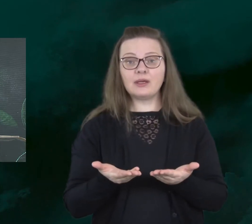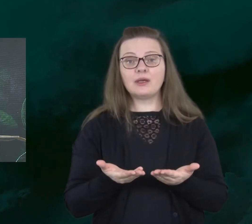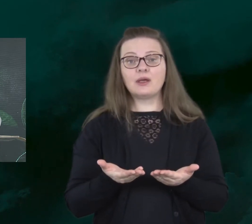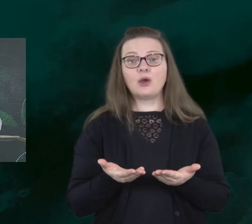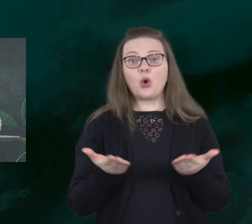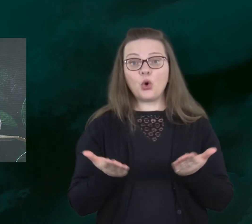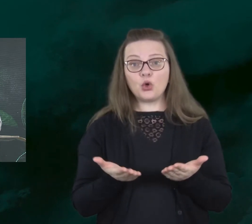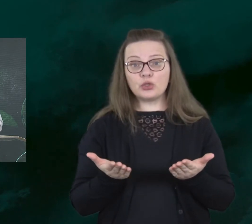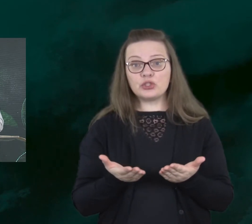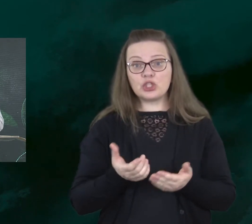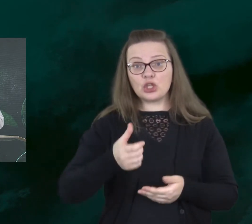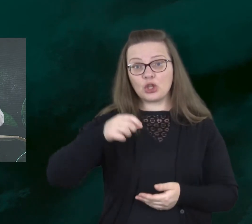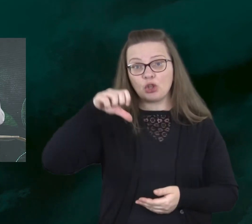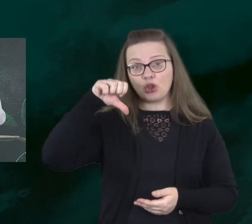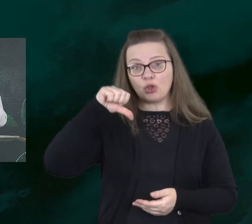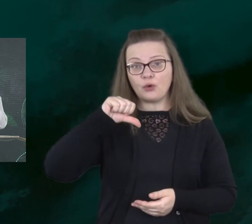diários.